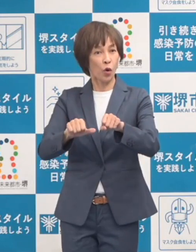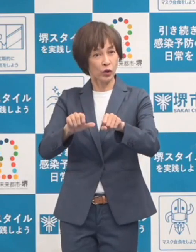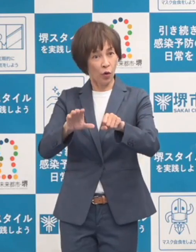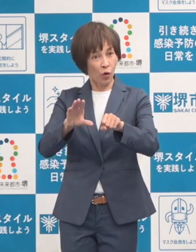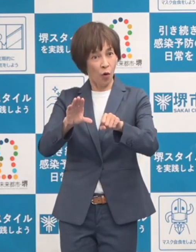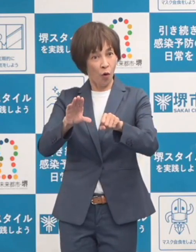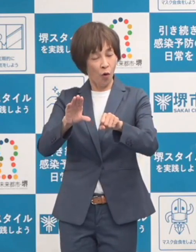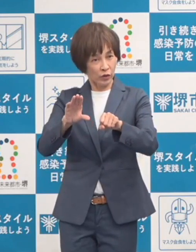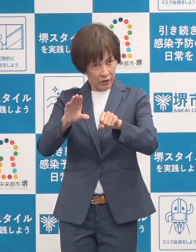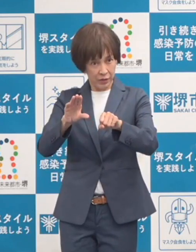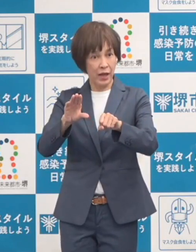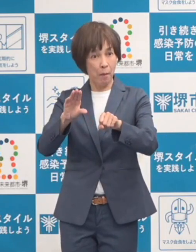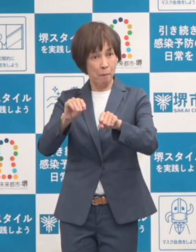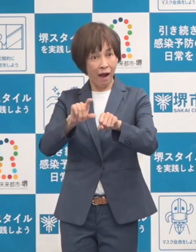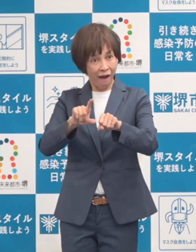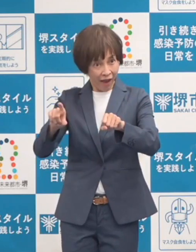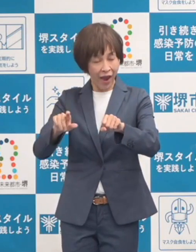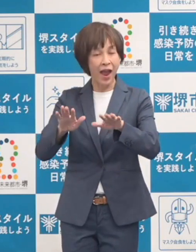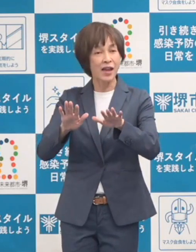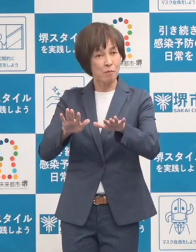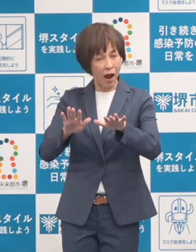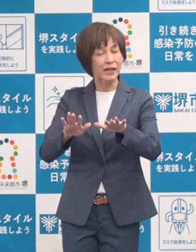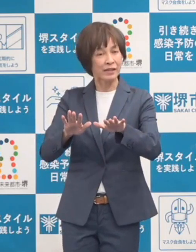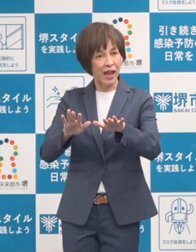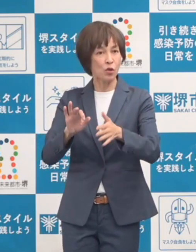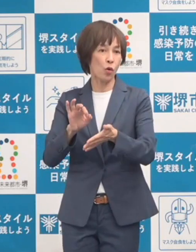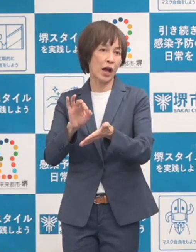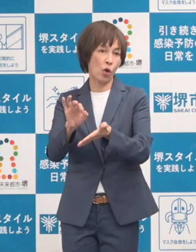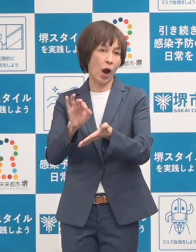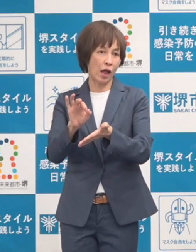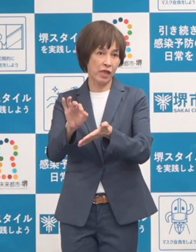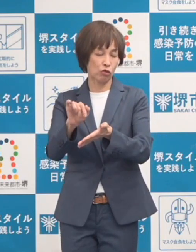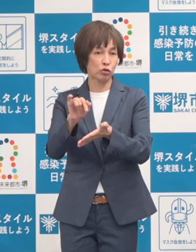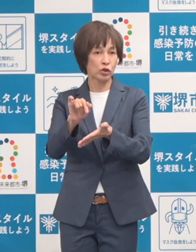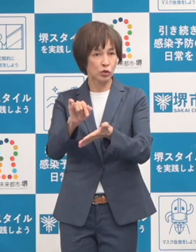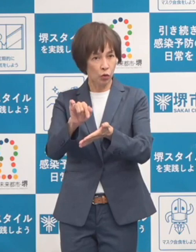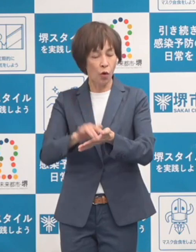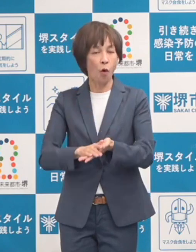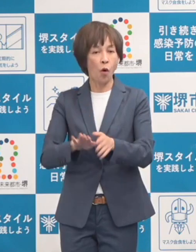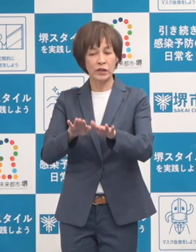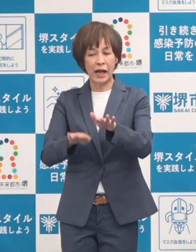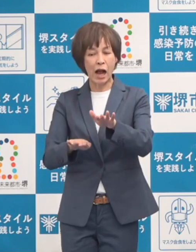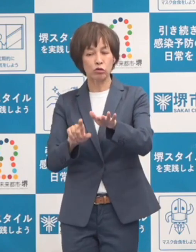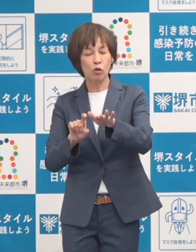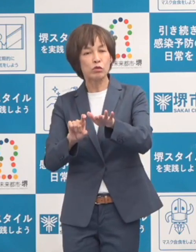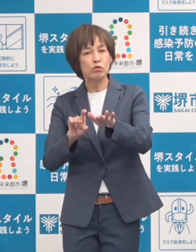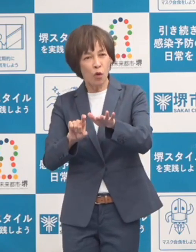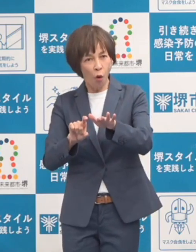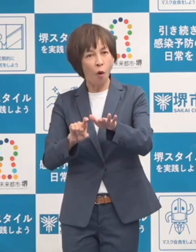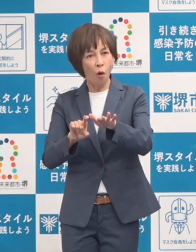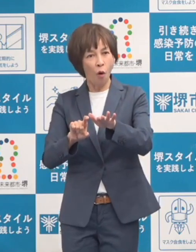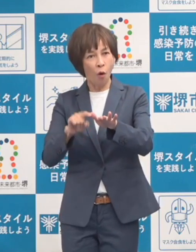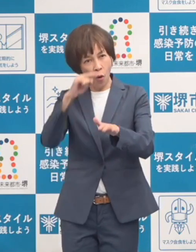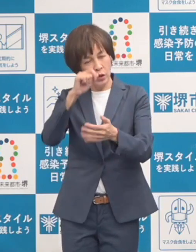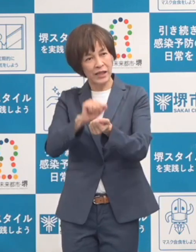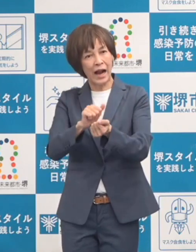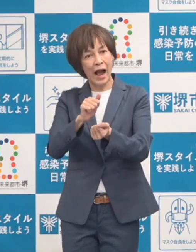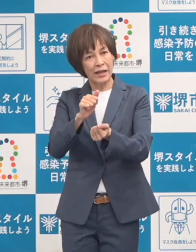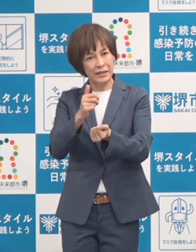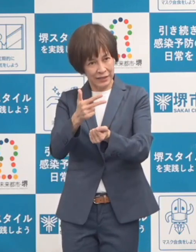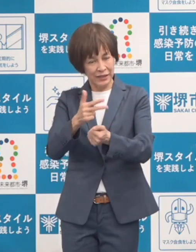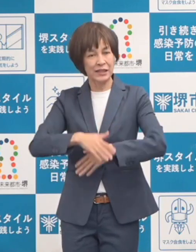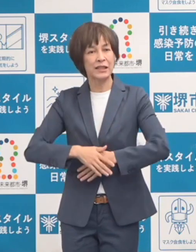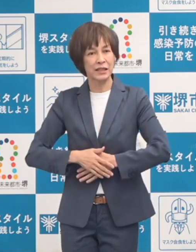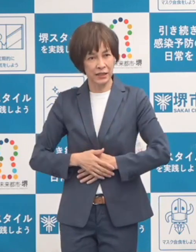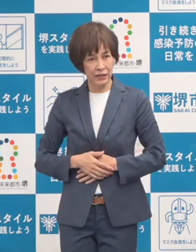年一定の金をお支払いしていますが、その差額の分を堺の子どもたちのためにまた使えるということ